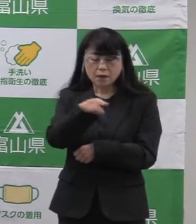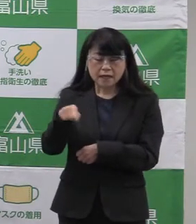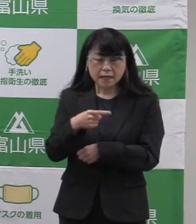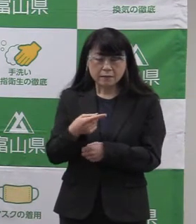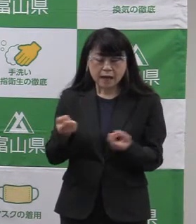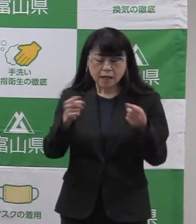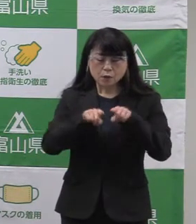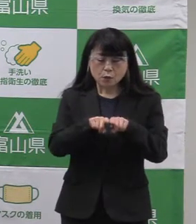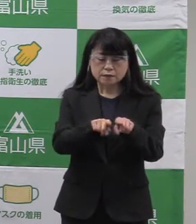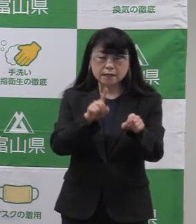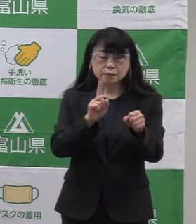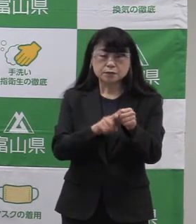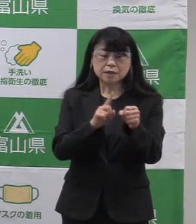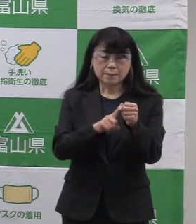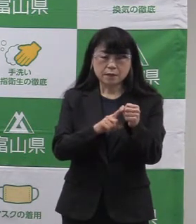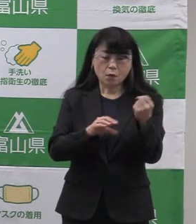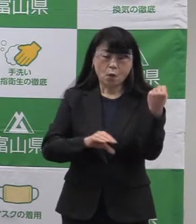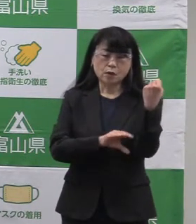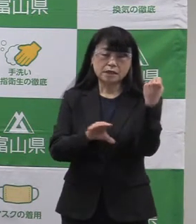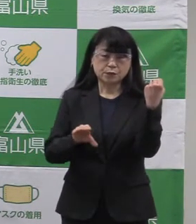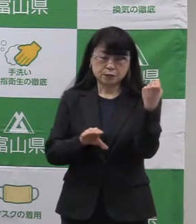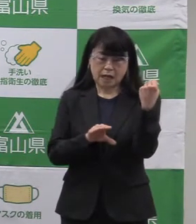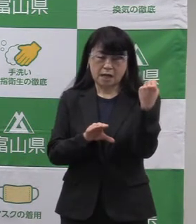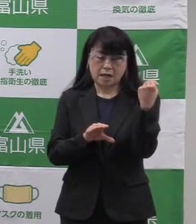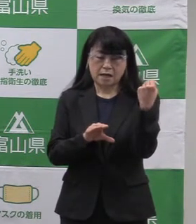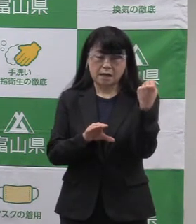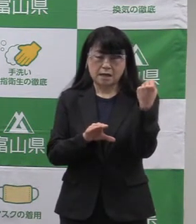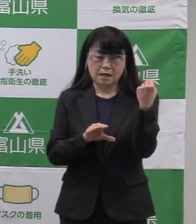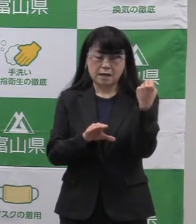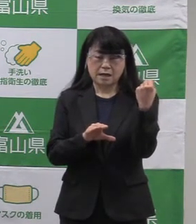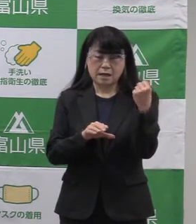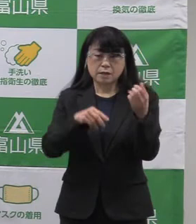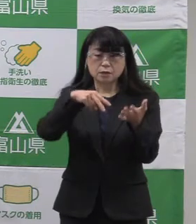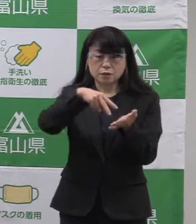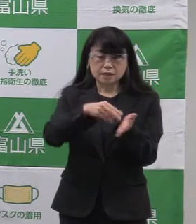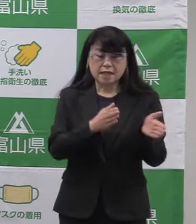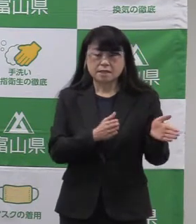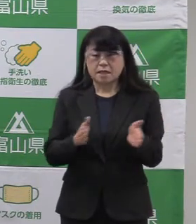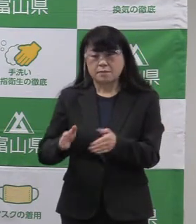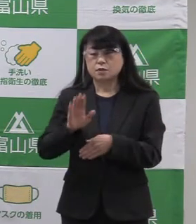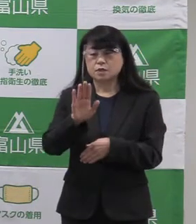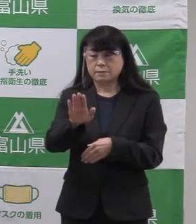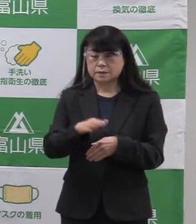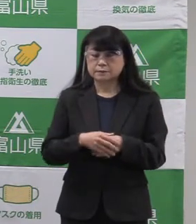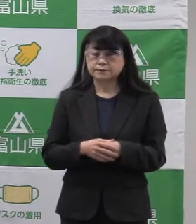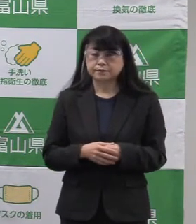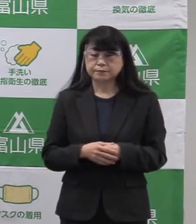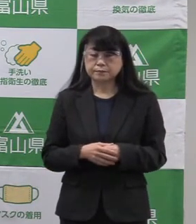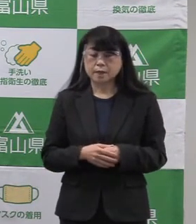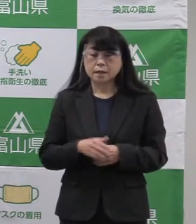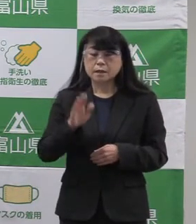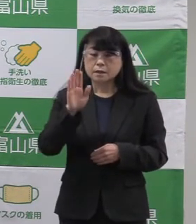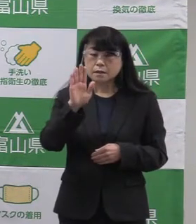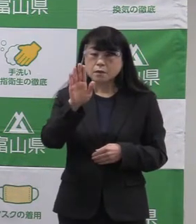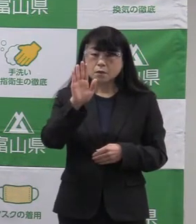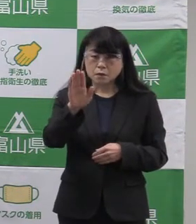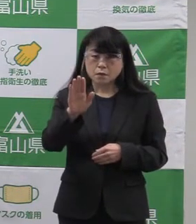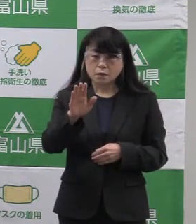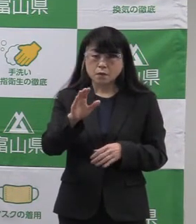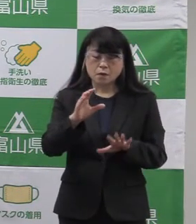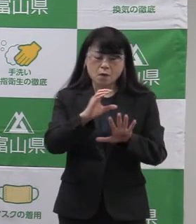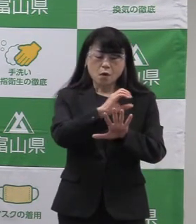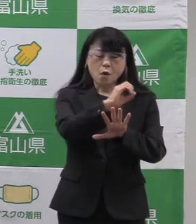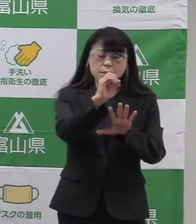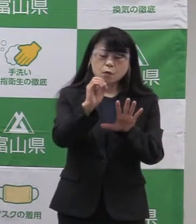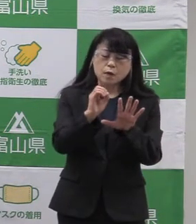ための、インフラといいますかね、ということで整備しているところです。ただ、今後このオミクロン株